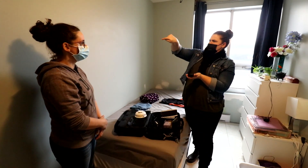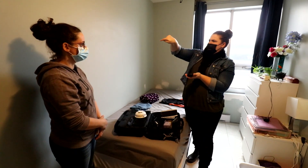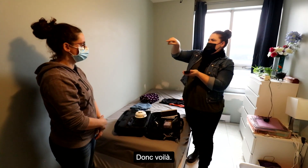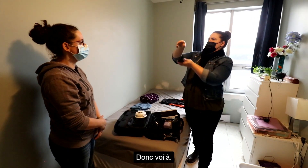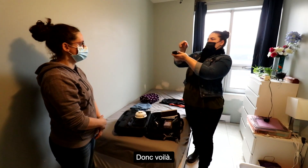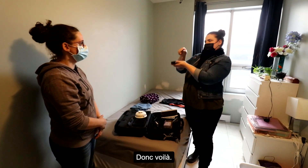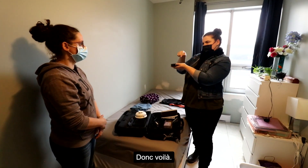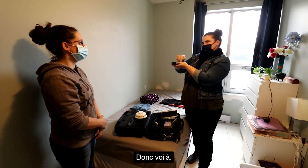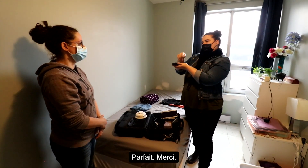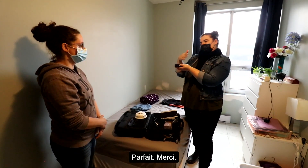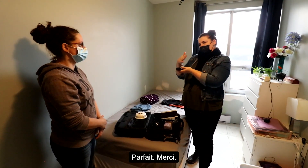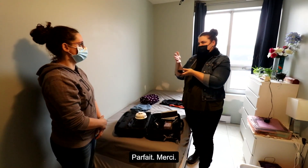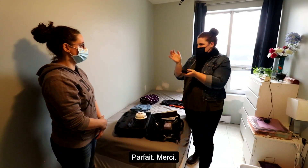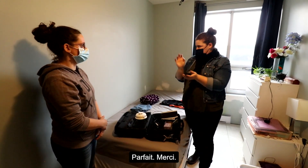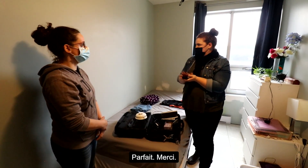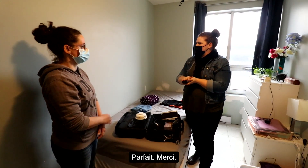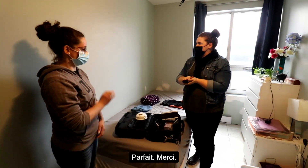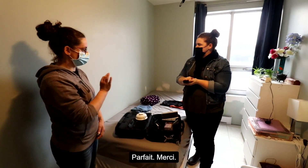Donc, voilà. Parfait, merci.